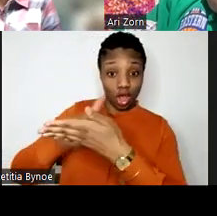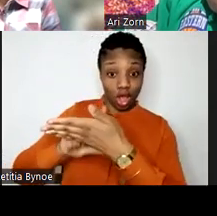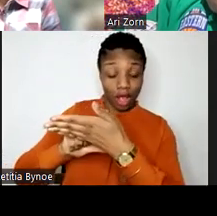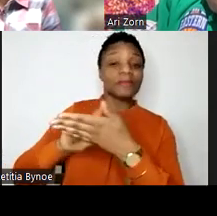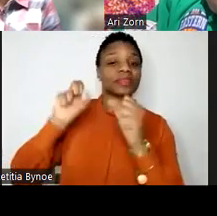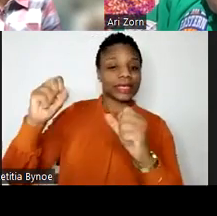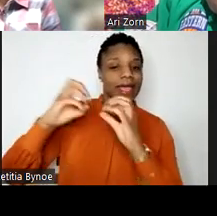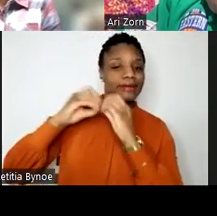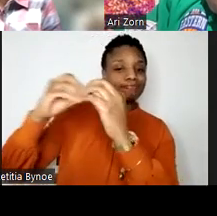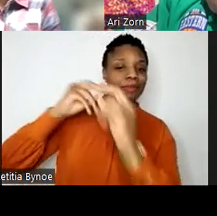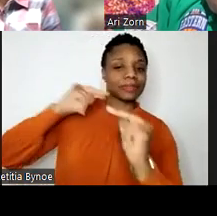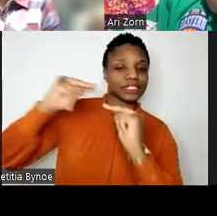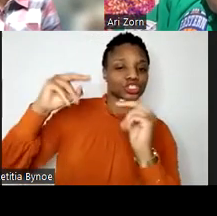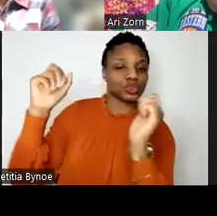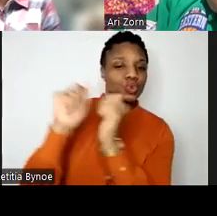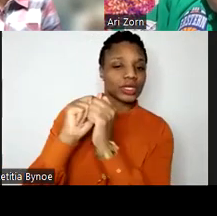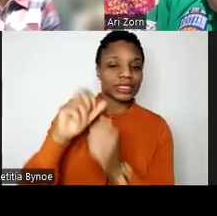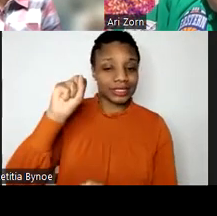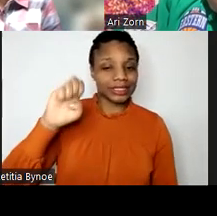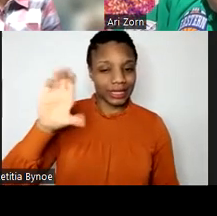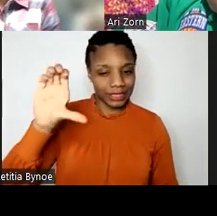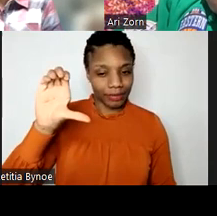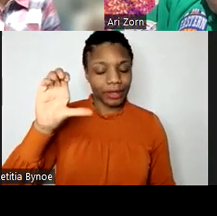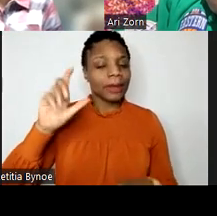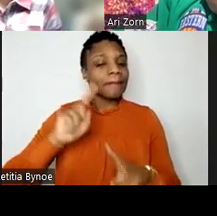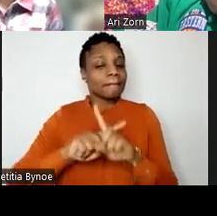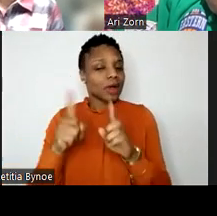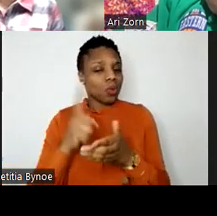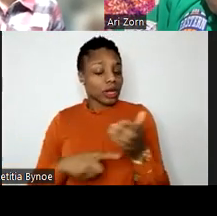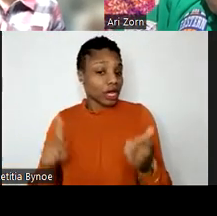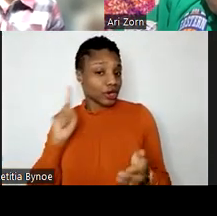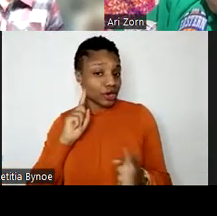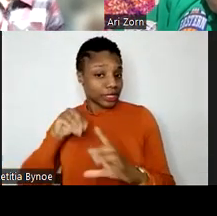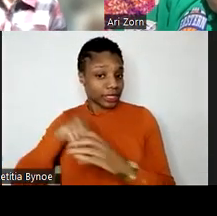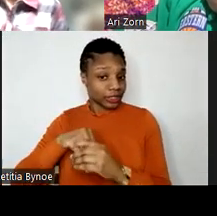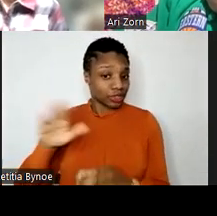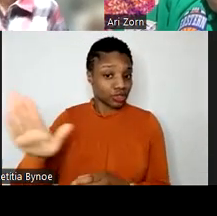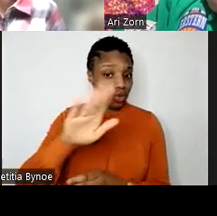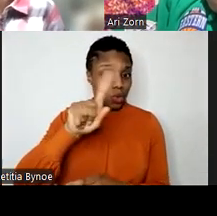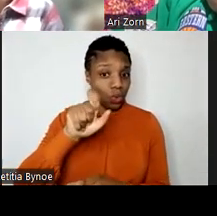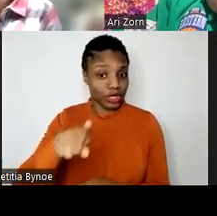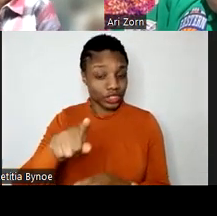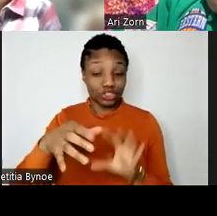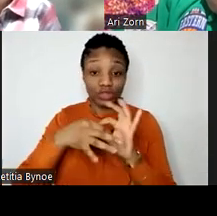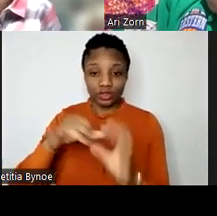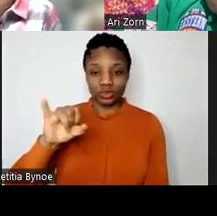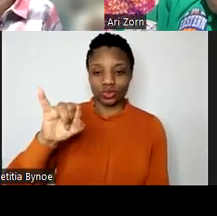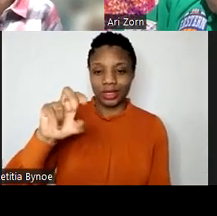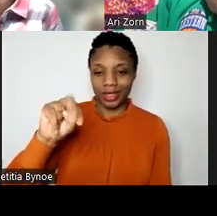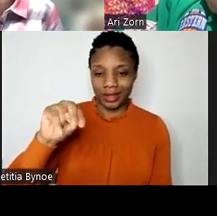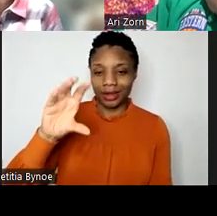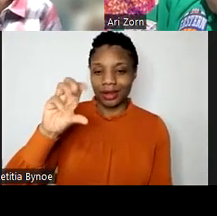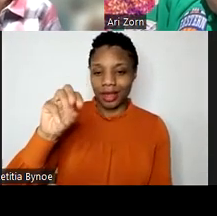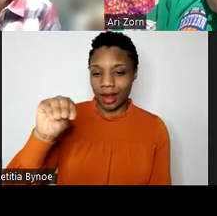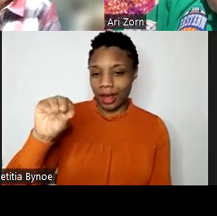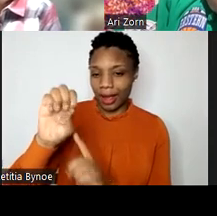se está considerando bajo justicia ambiental eso es algo que ustedes pueden pedir eh al consejo